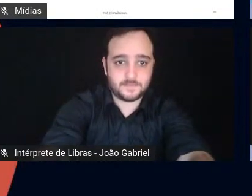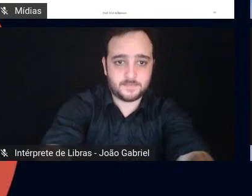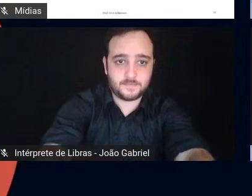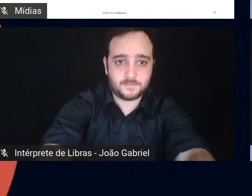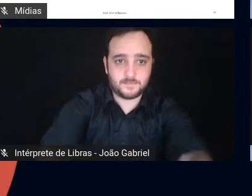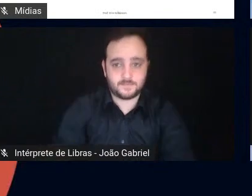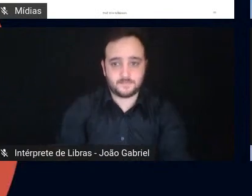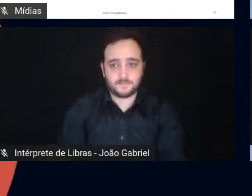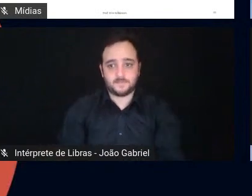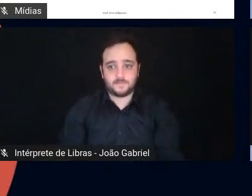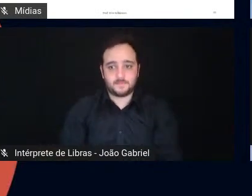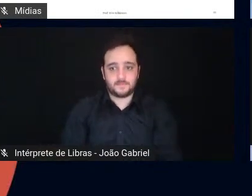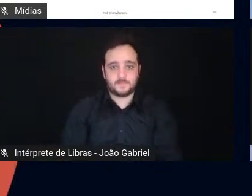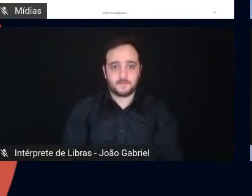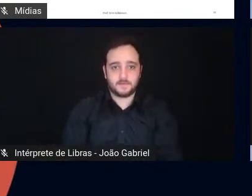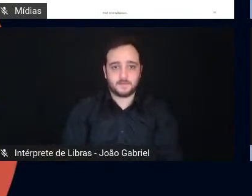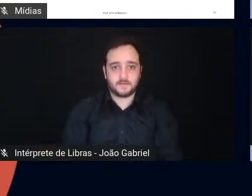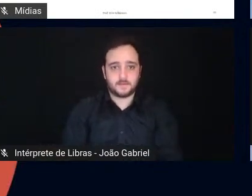da